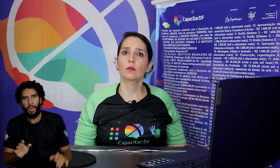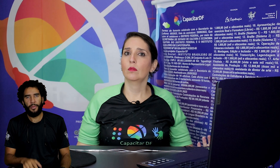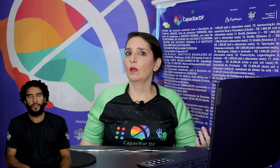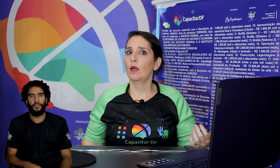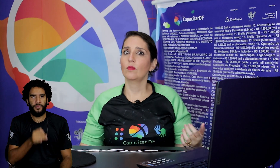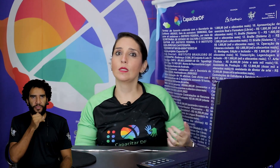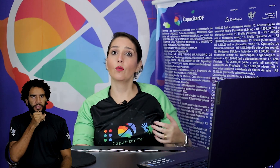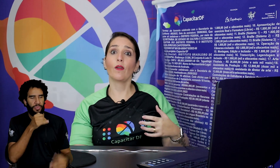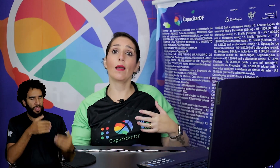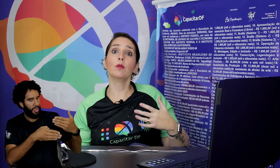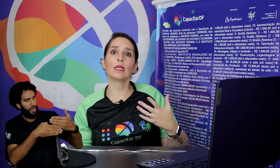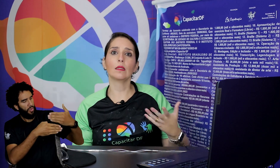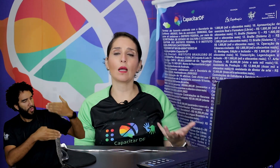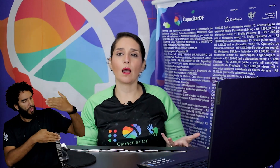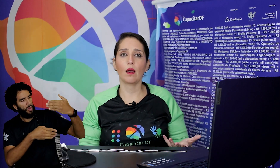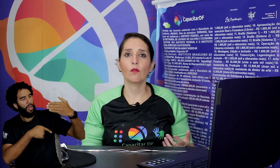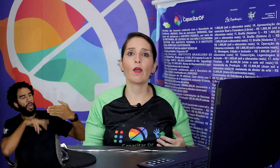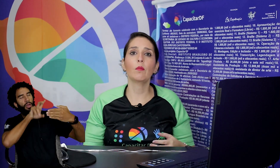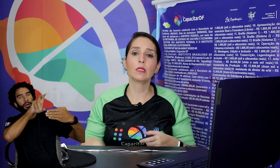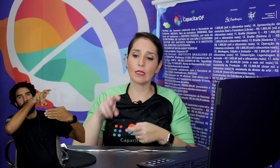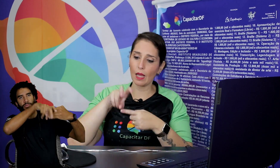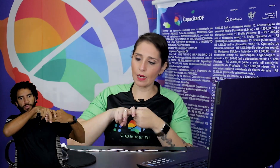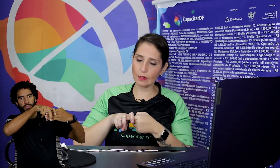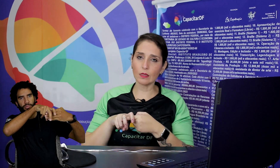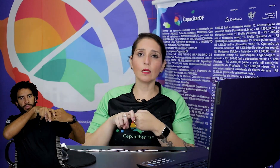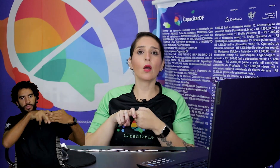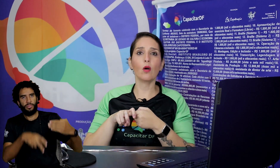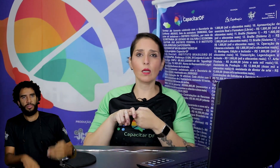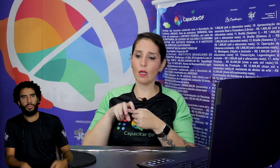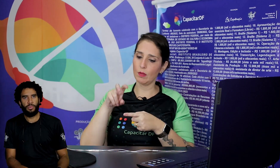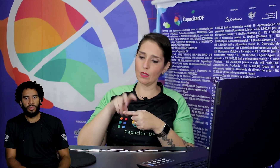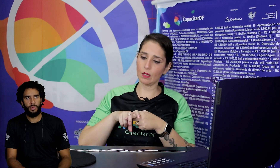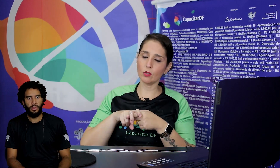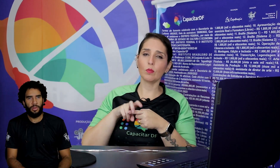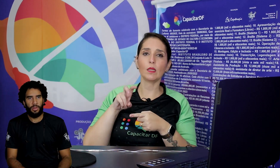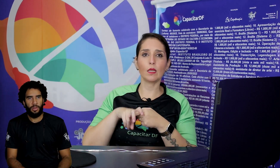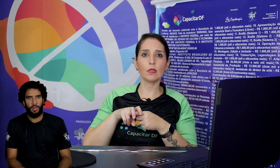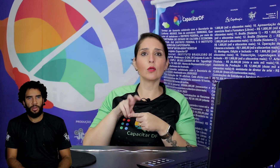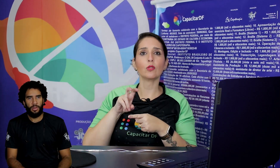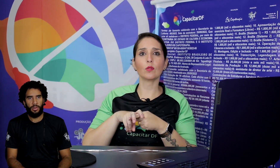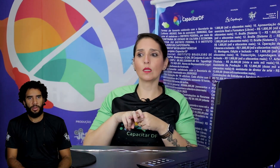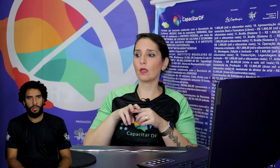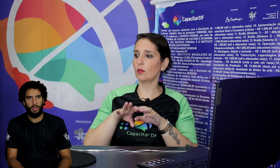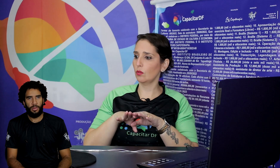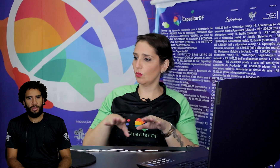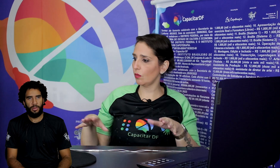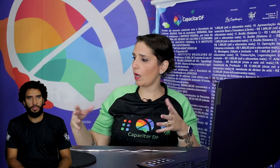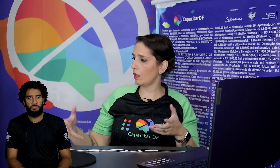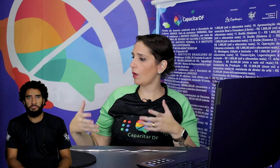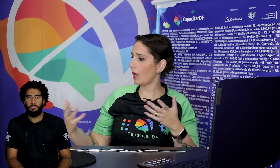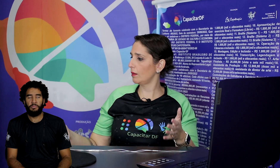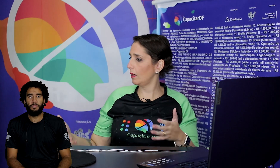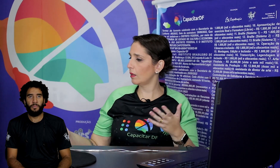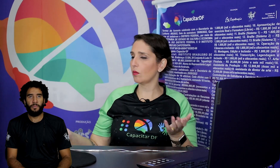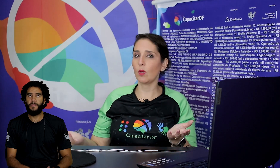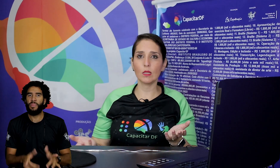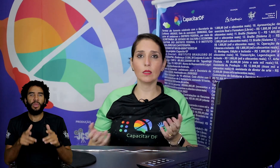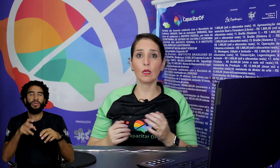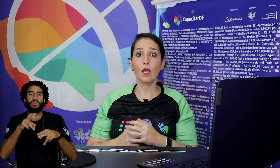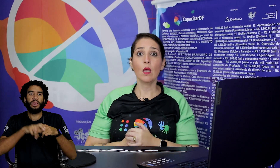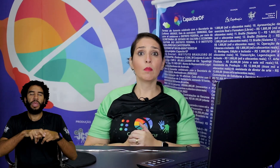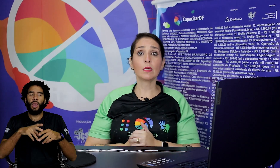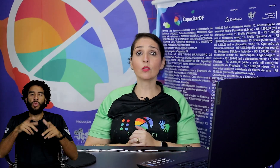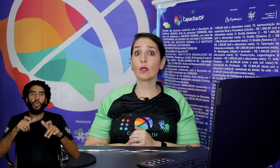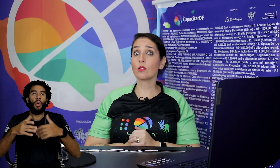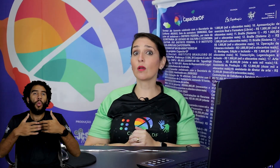muro. Assim, o verbo sentar é assim, ok, mas aqui subentende-se que eu estou sentando num lugar, numa cadeira, numa coisa